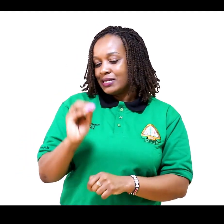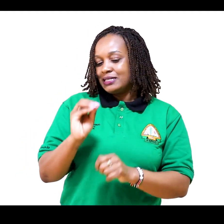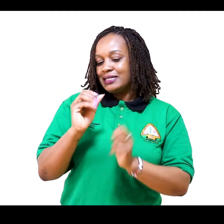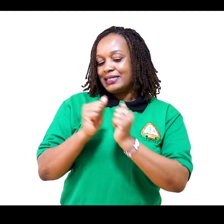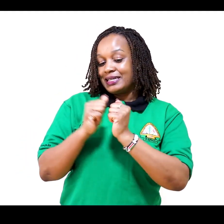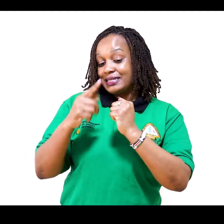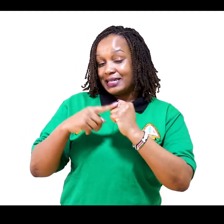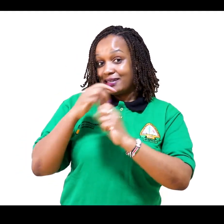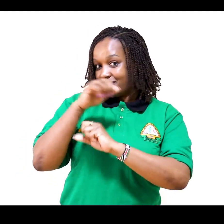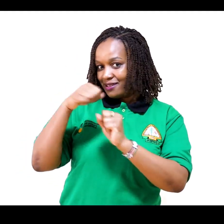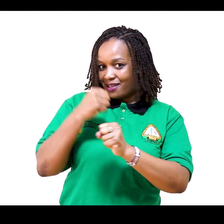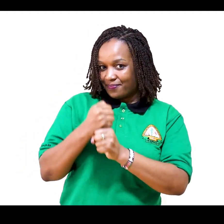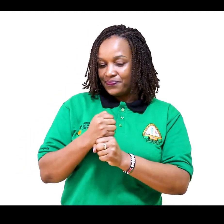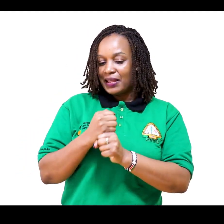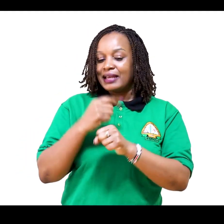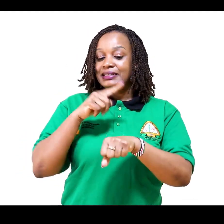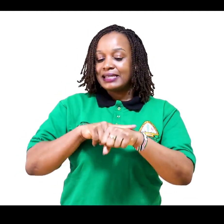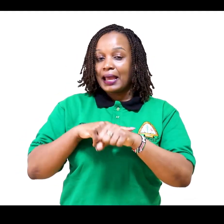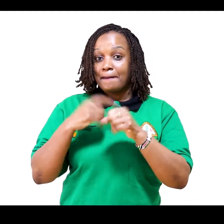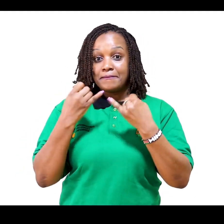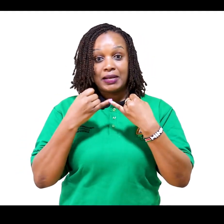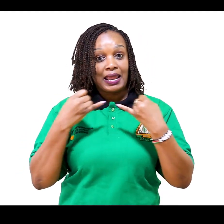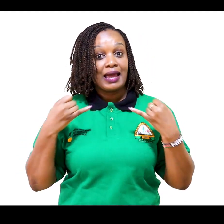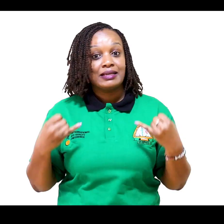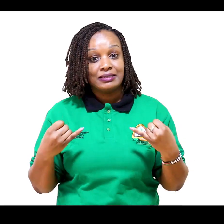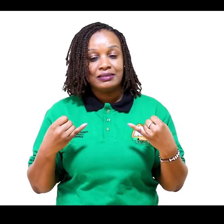2016. Ratiba ya matukio inategemea aina ya mazao.